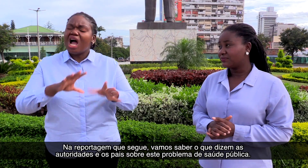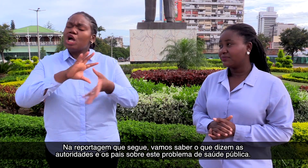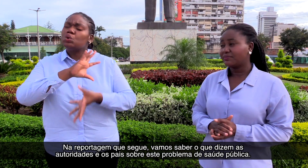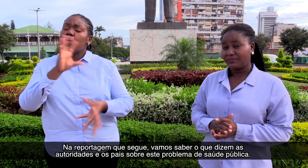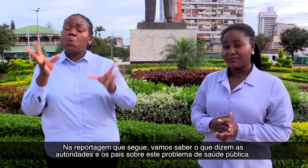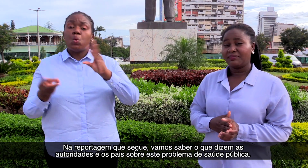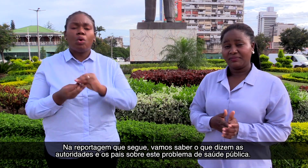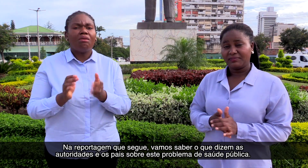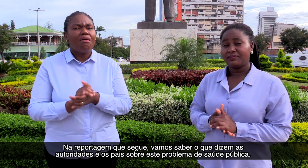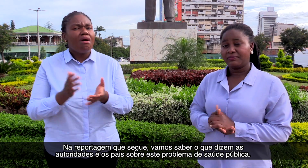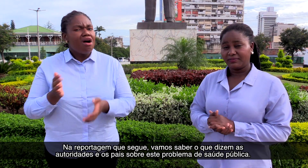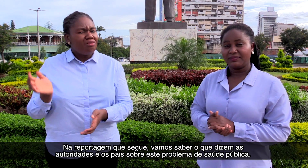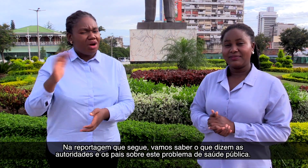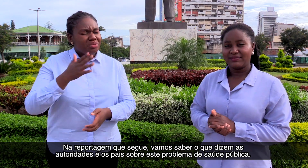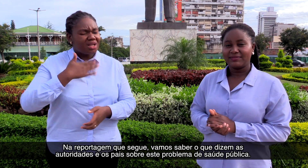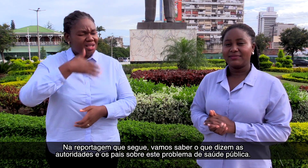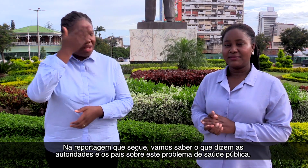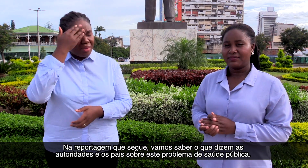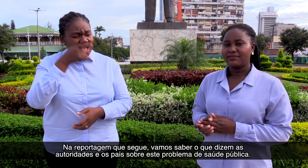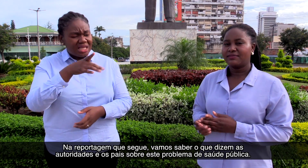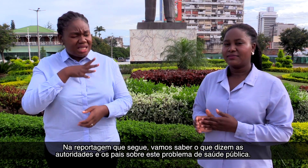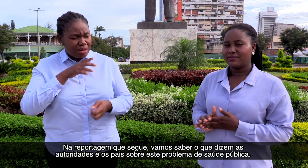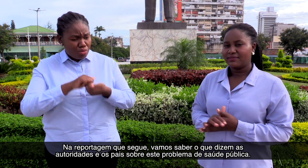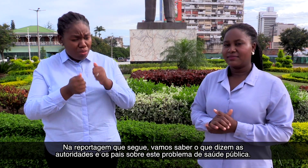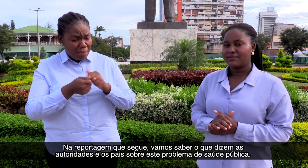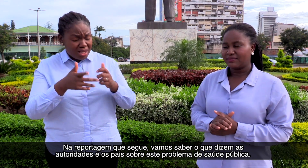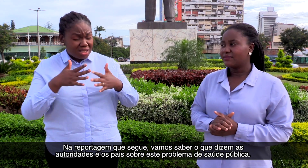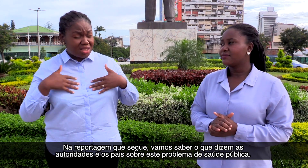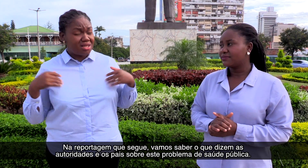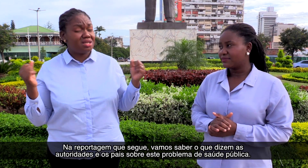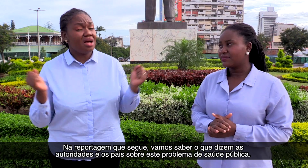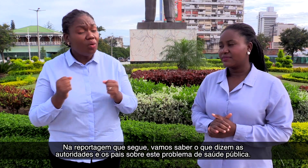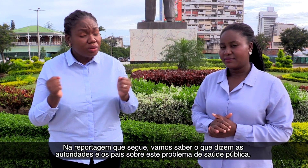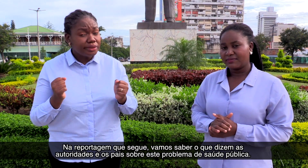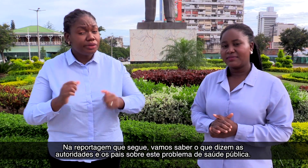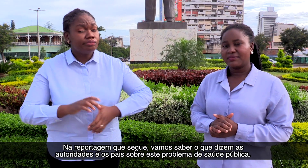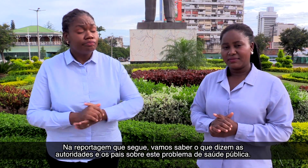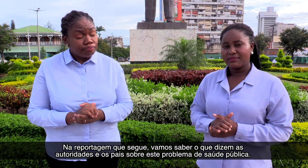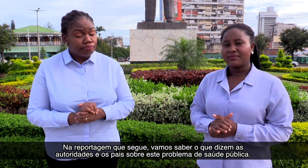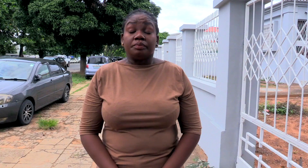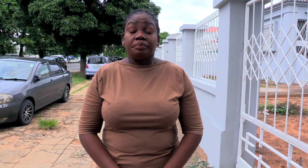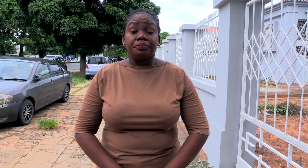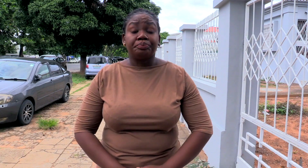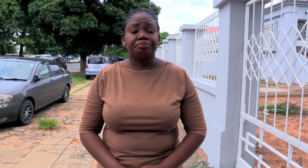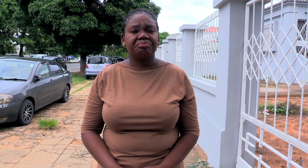se segue, vamos saber o que dizem as autoridades e os pais sobre este problema de saúde pública.